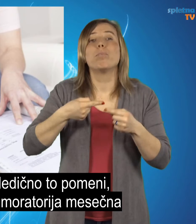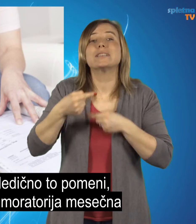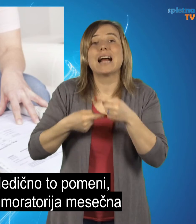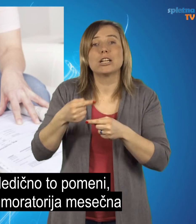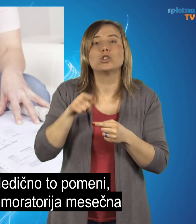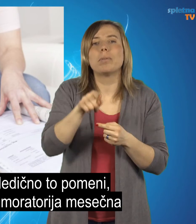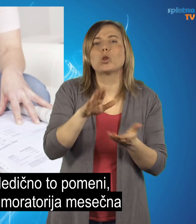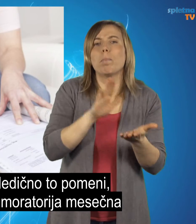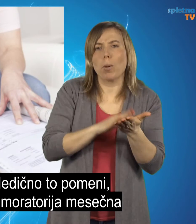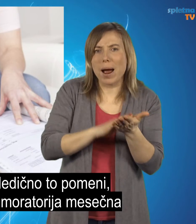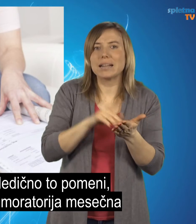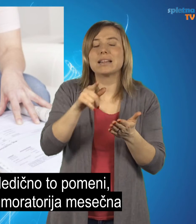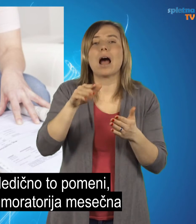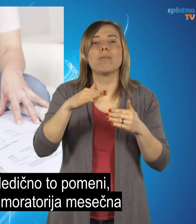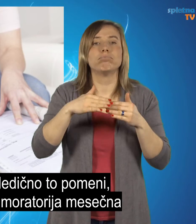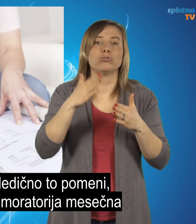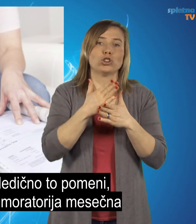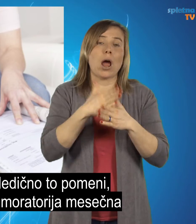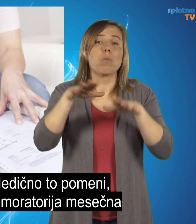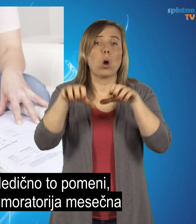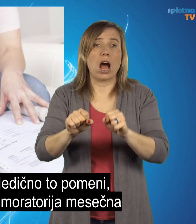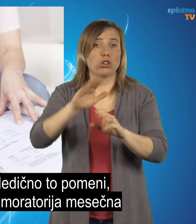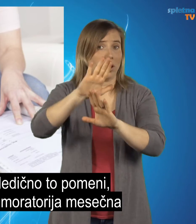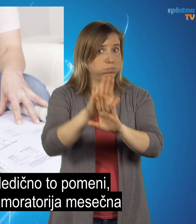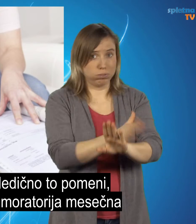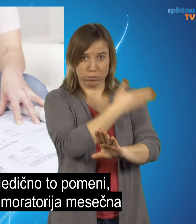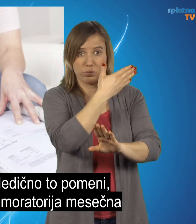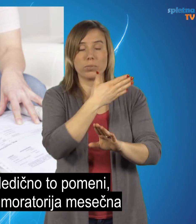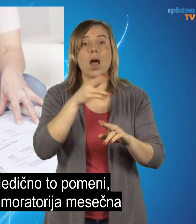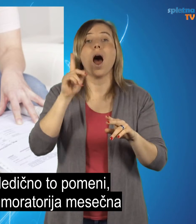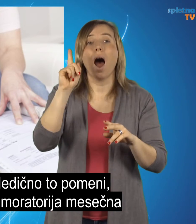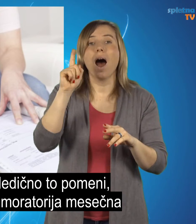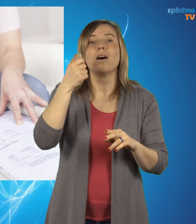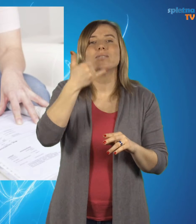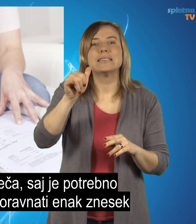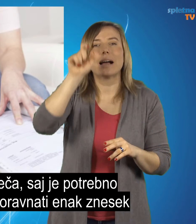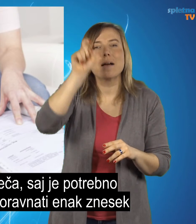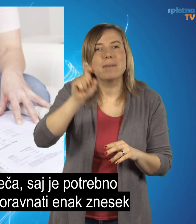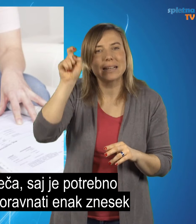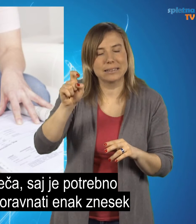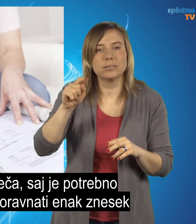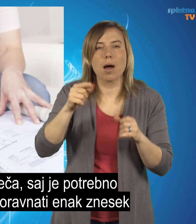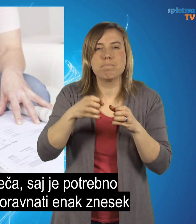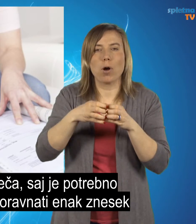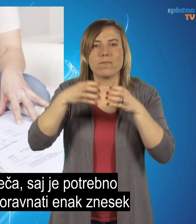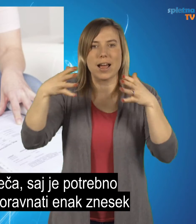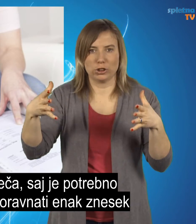Posledično to pomeni, da se po izteku moratorija mesečna obveznost poveča, saj je potrebno v krajšem času